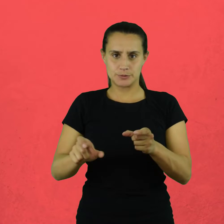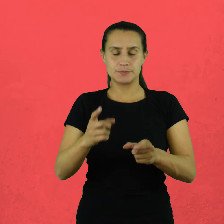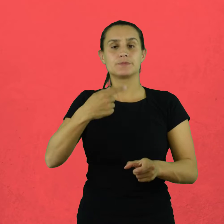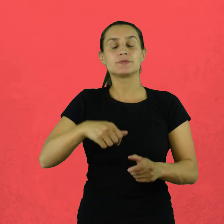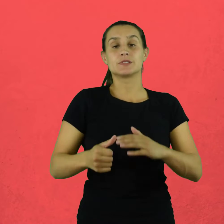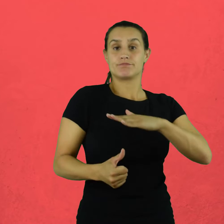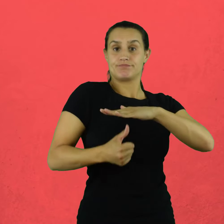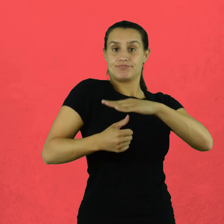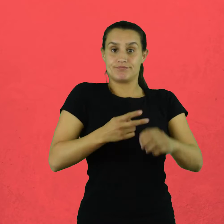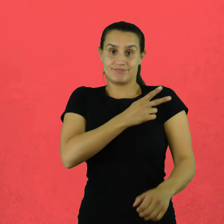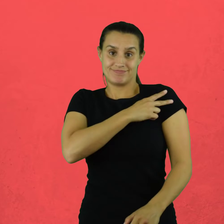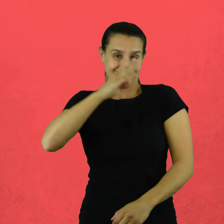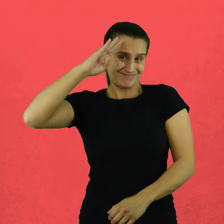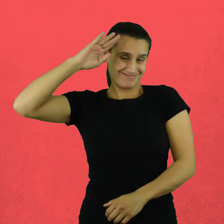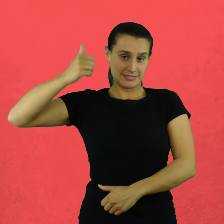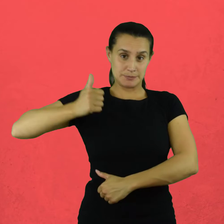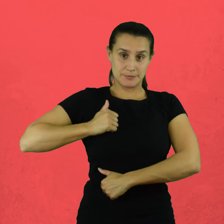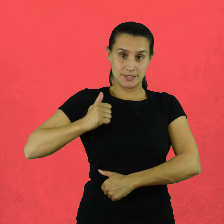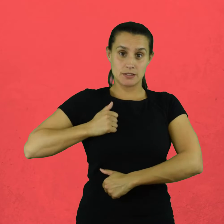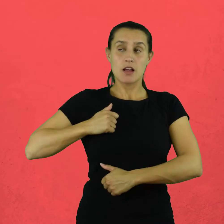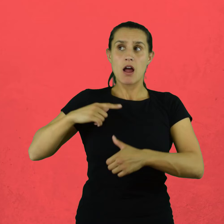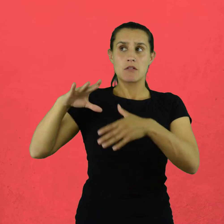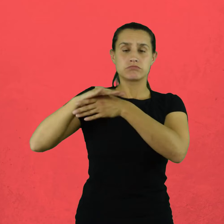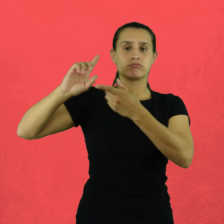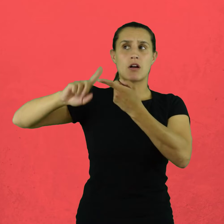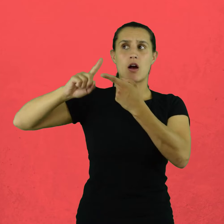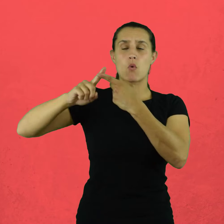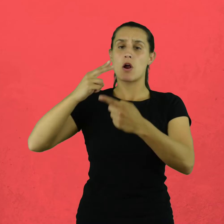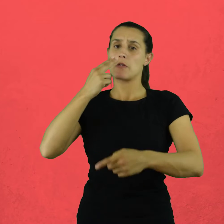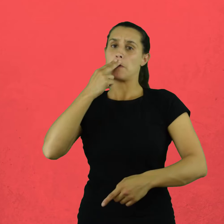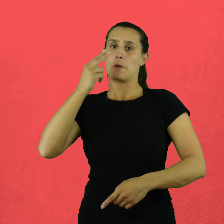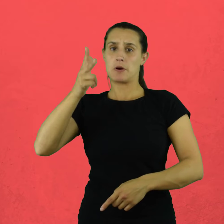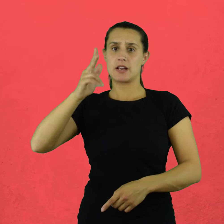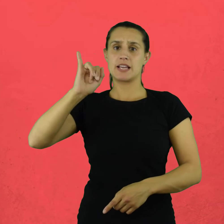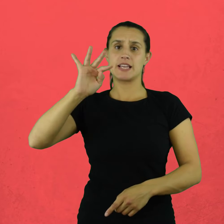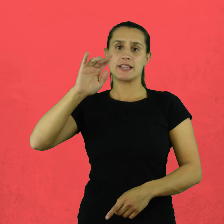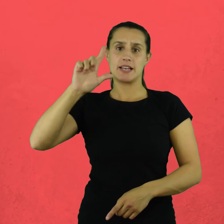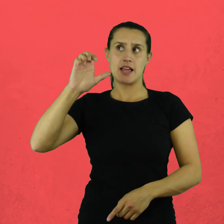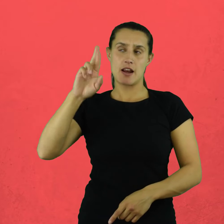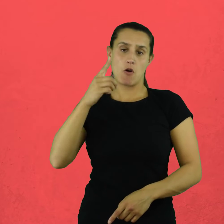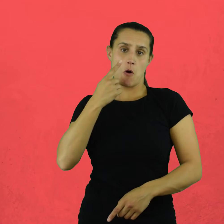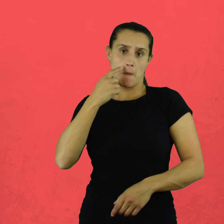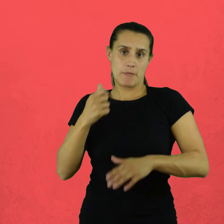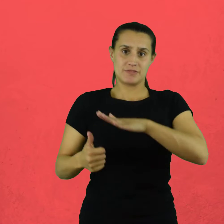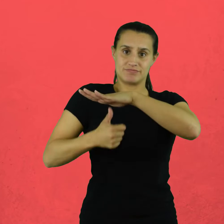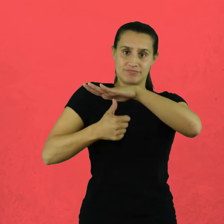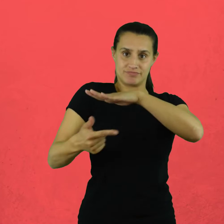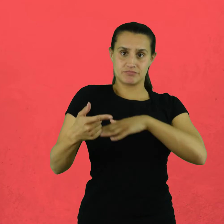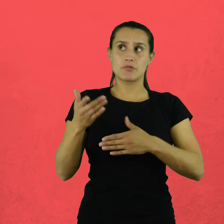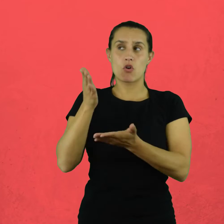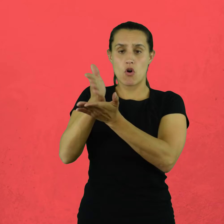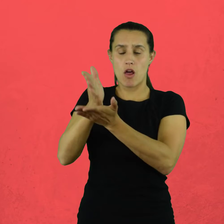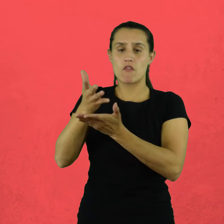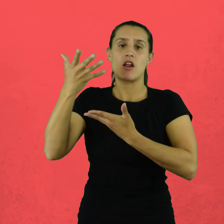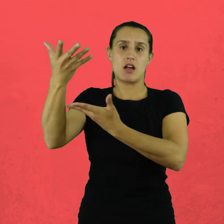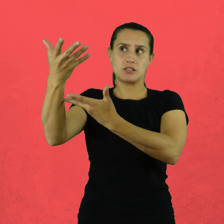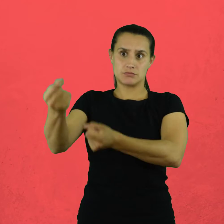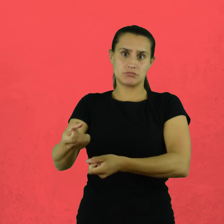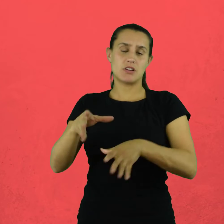contra la humanidad. Los mandos militares coincidieron con el Führer en sus ideas, aceptaron sus planes y colaboraron